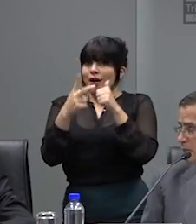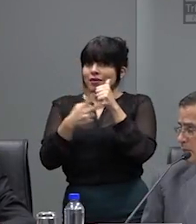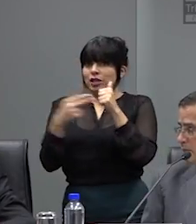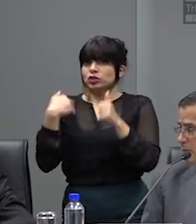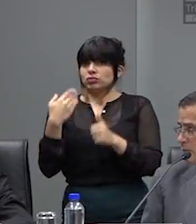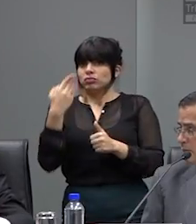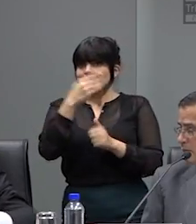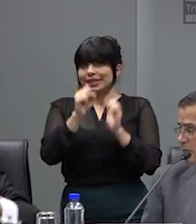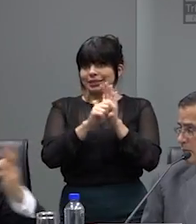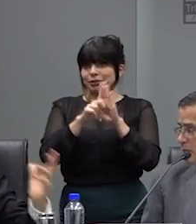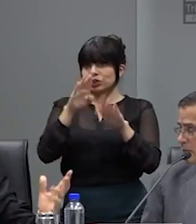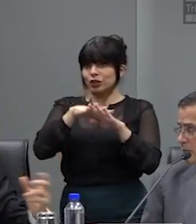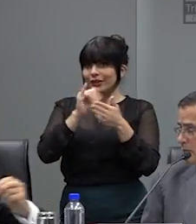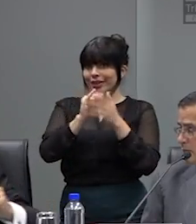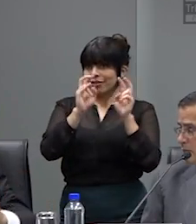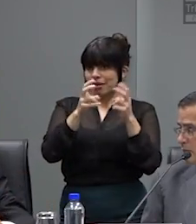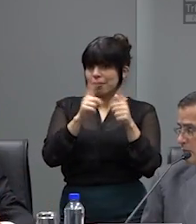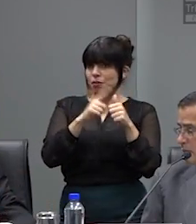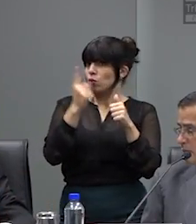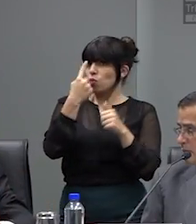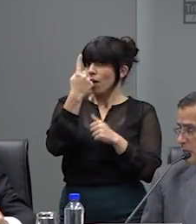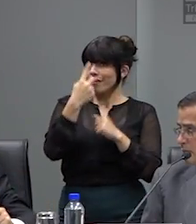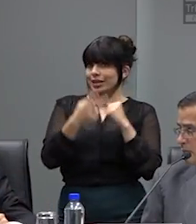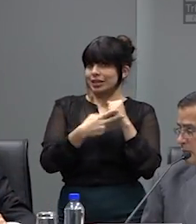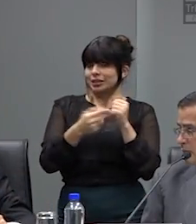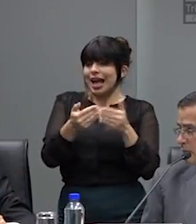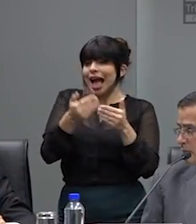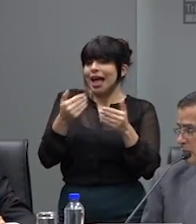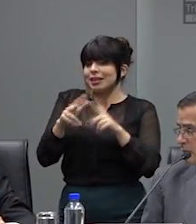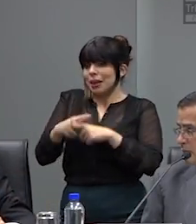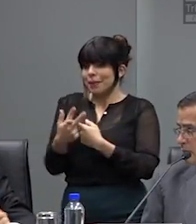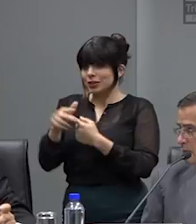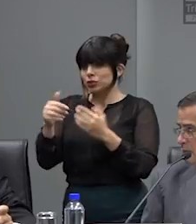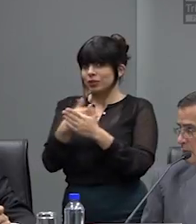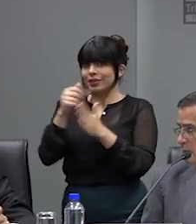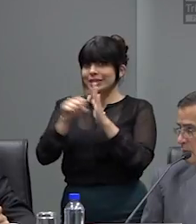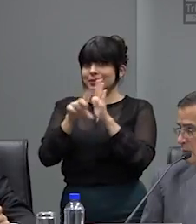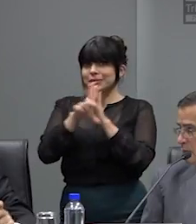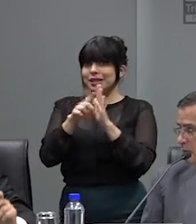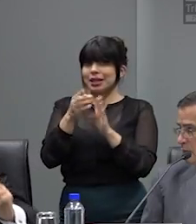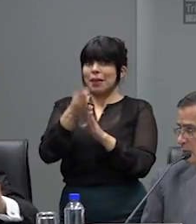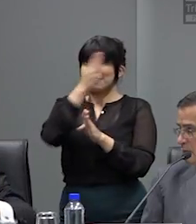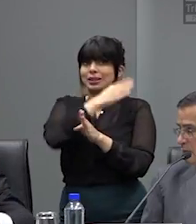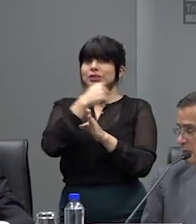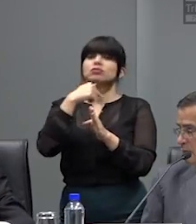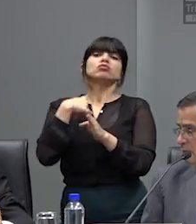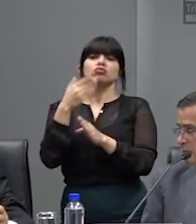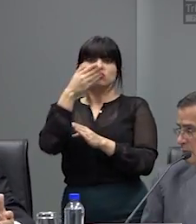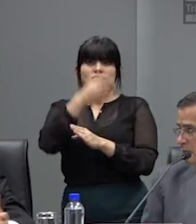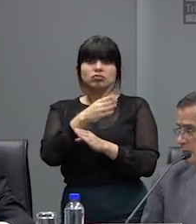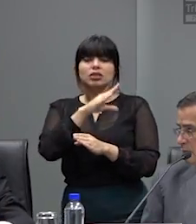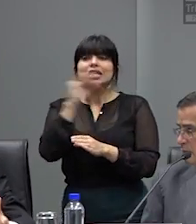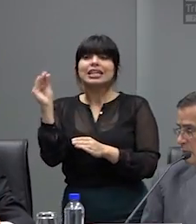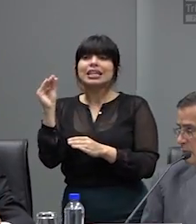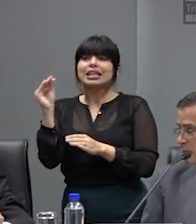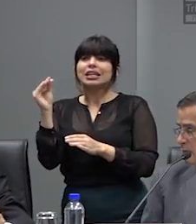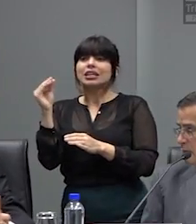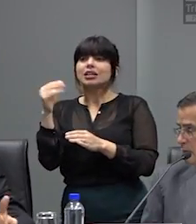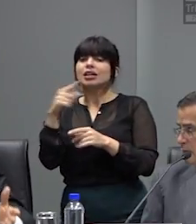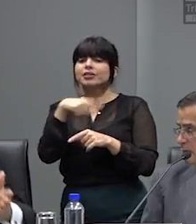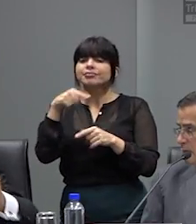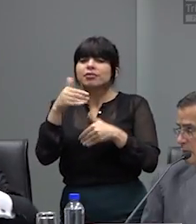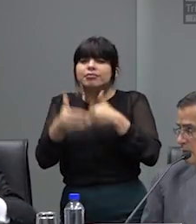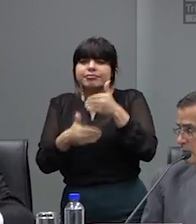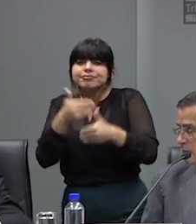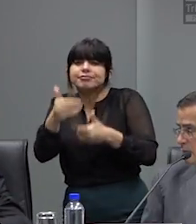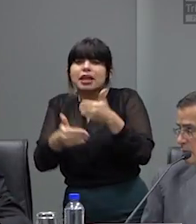Asamblea Legislativa por ello, antes de que entrara esta nueva Asamblea Legislativa con la anterior, y lo estaban